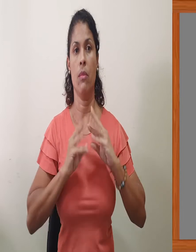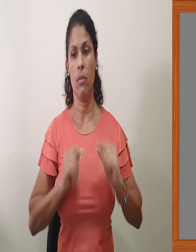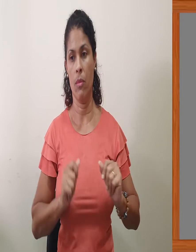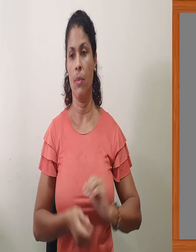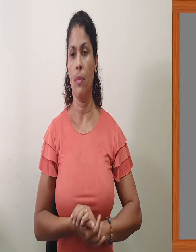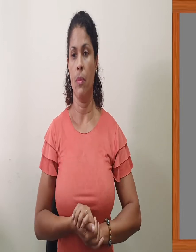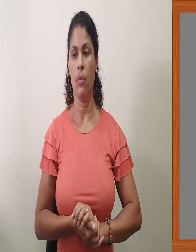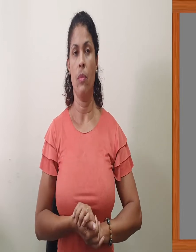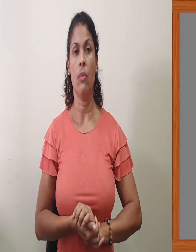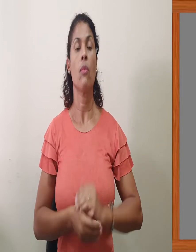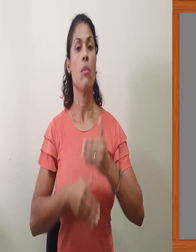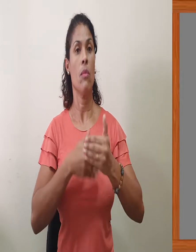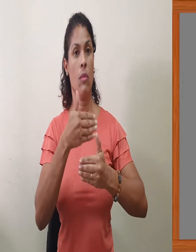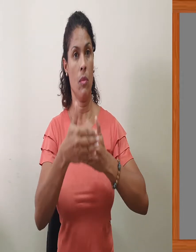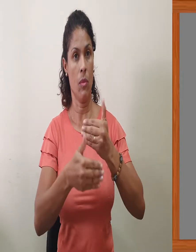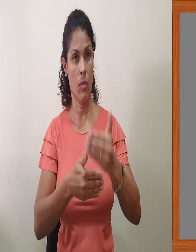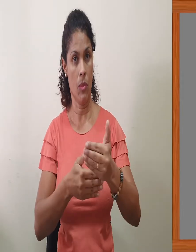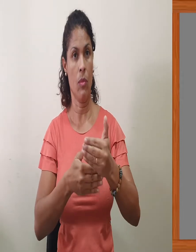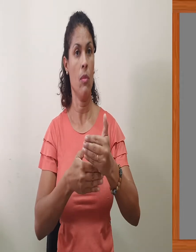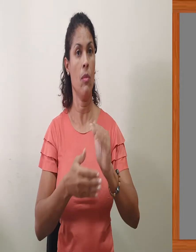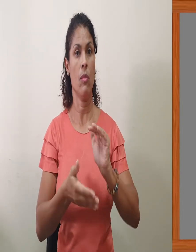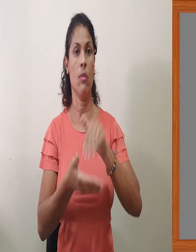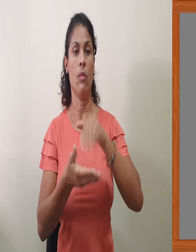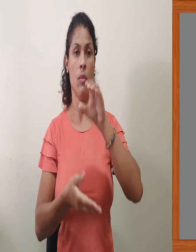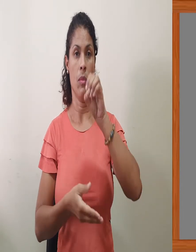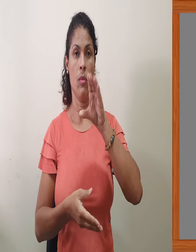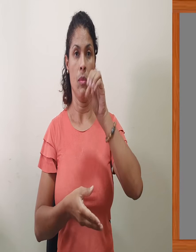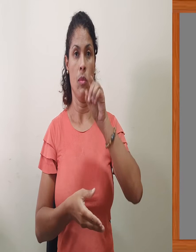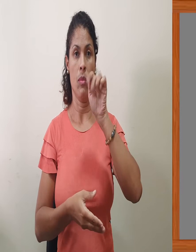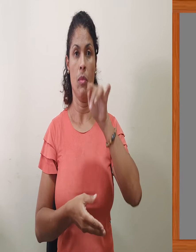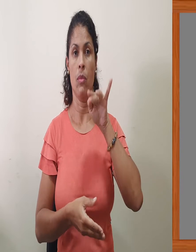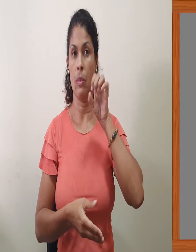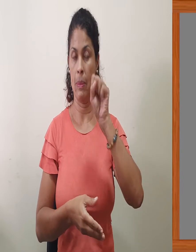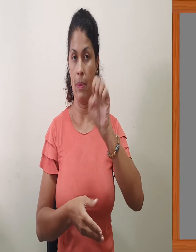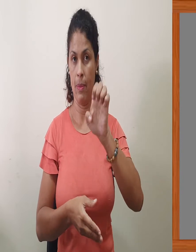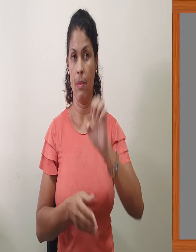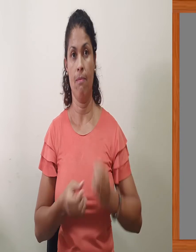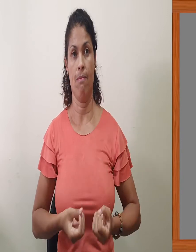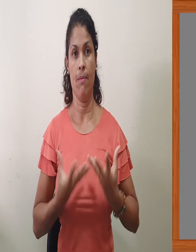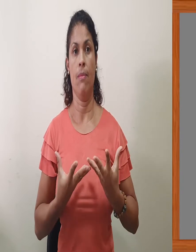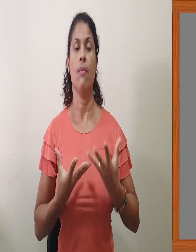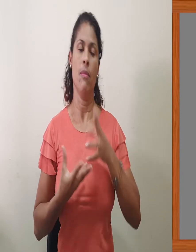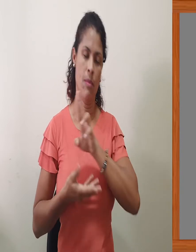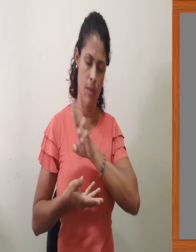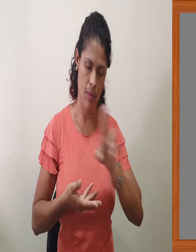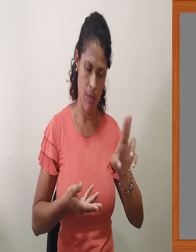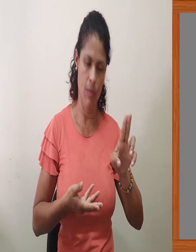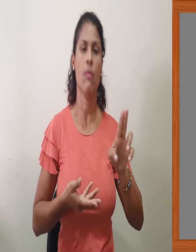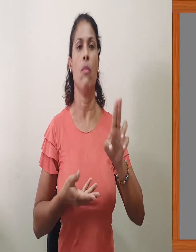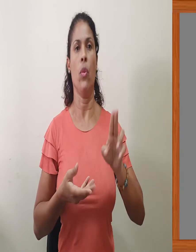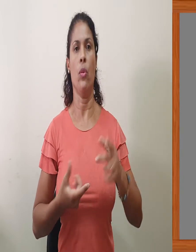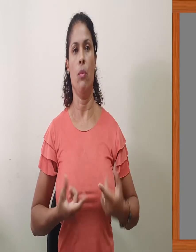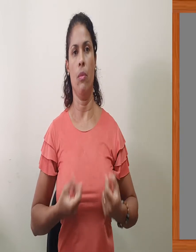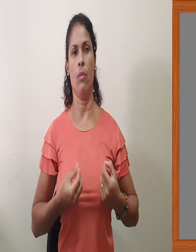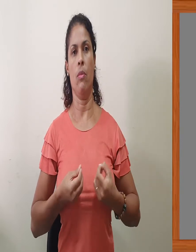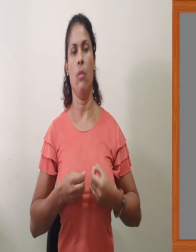fácil será o tratamento e o prognóstico será muito melhor, ou seja, mais favorável.